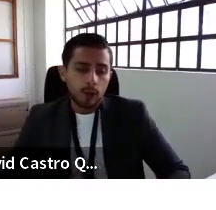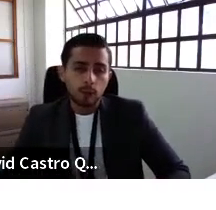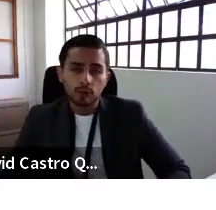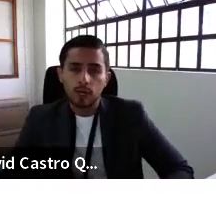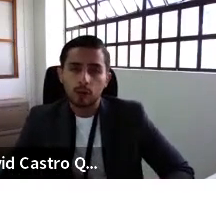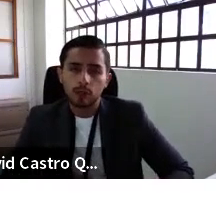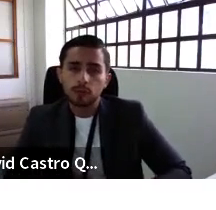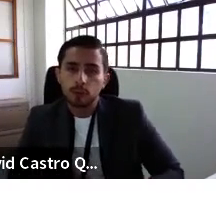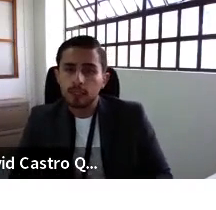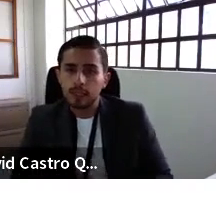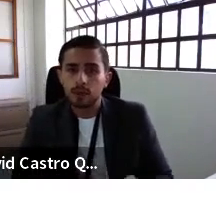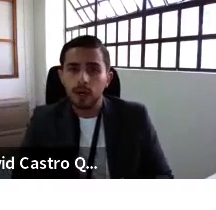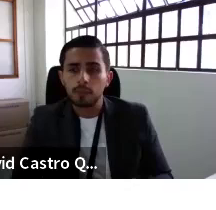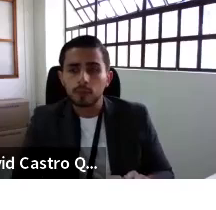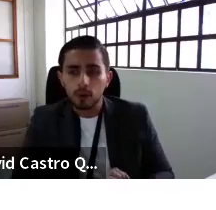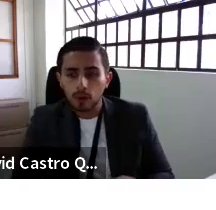.saludando.medicinaudea.co